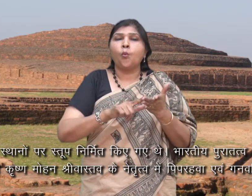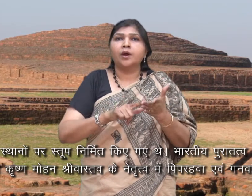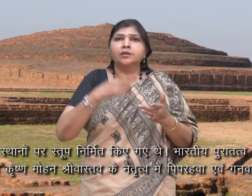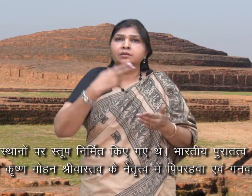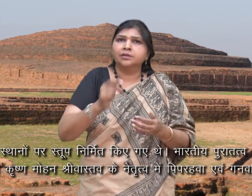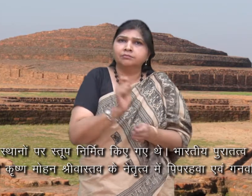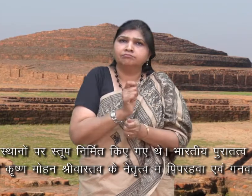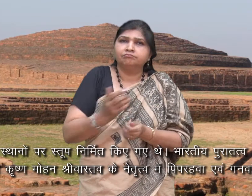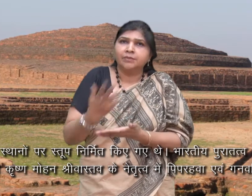पिपरवा